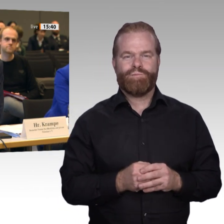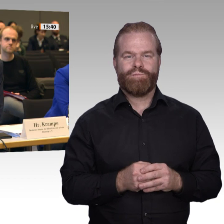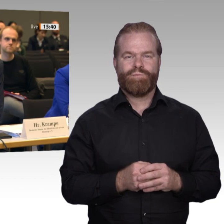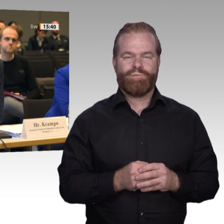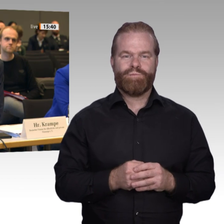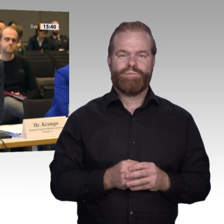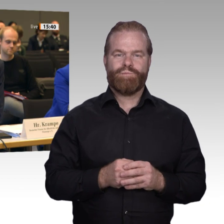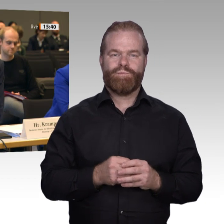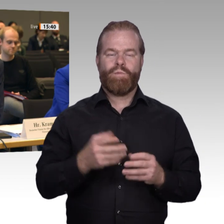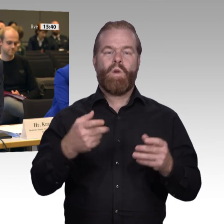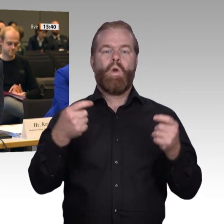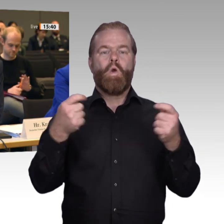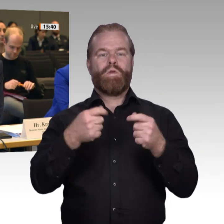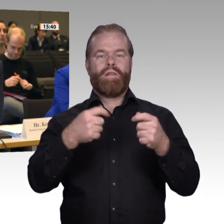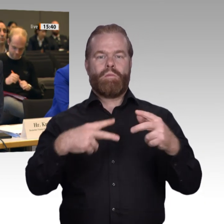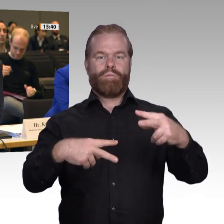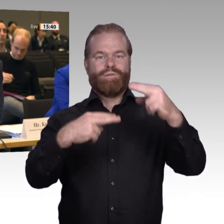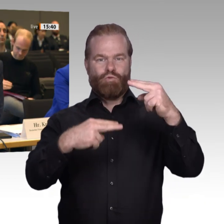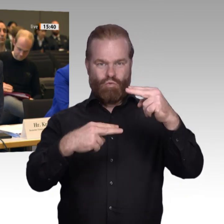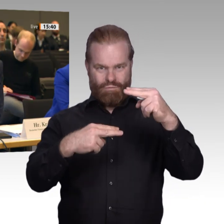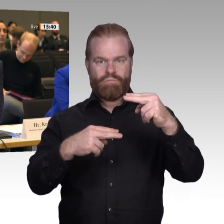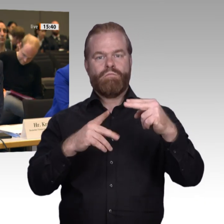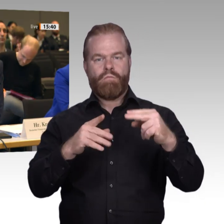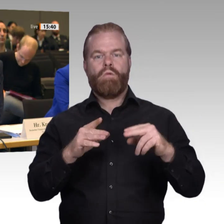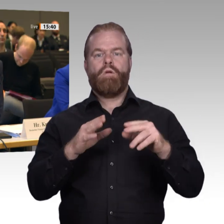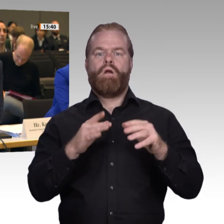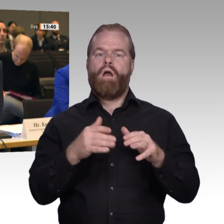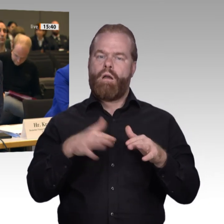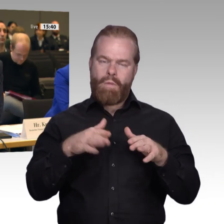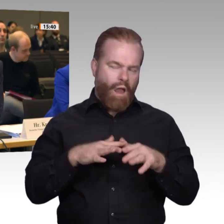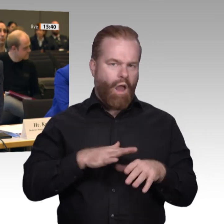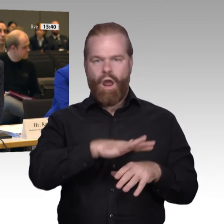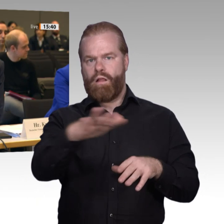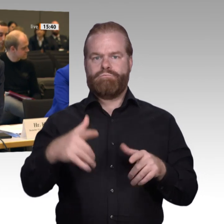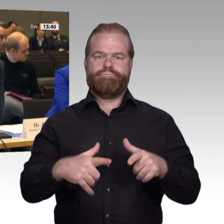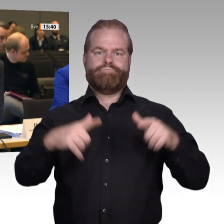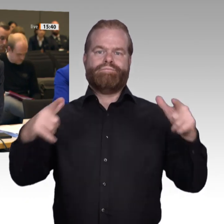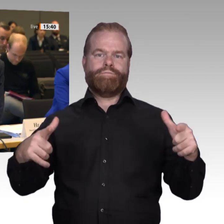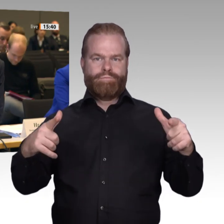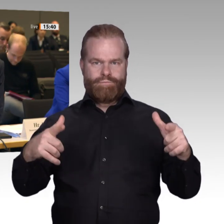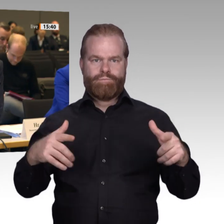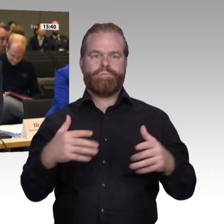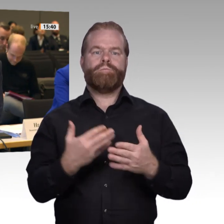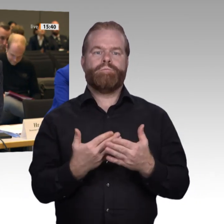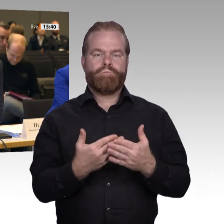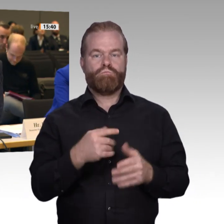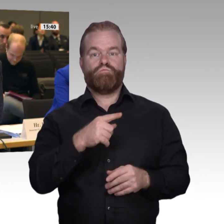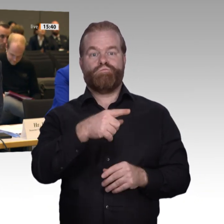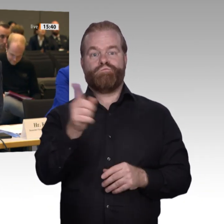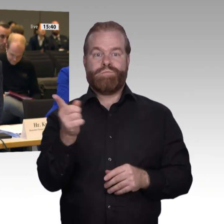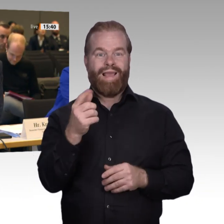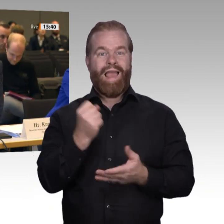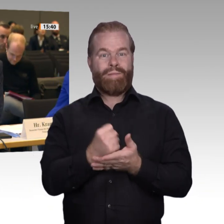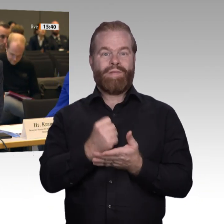von Verwaltungsaufwand entlastet werden und dass auch Rechtsstreitigkeiten vor